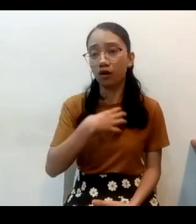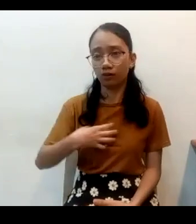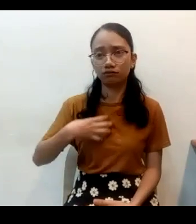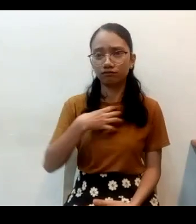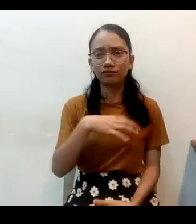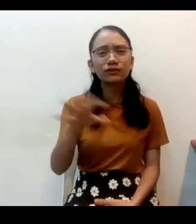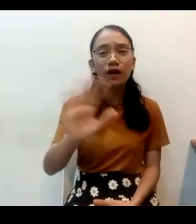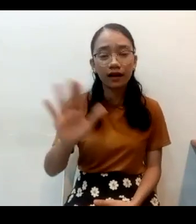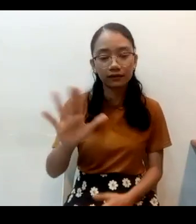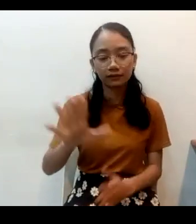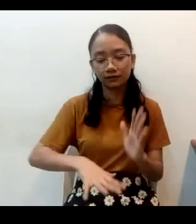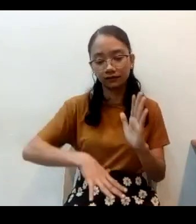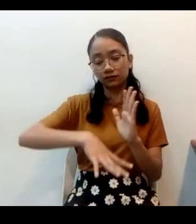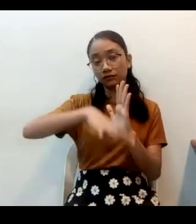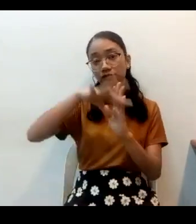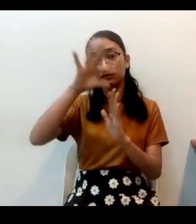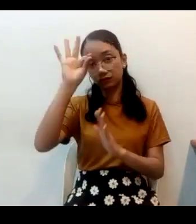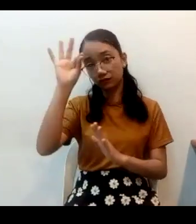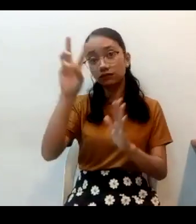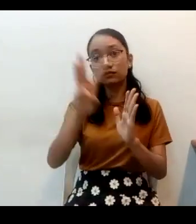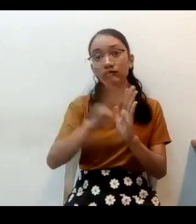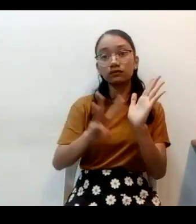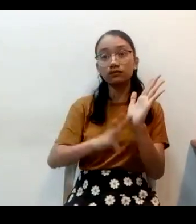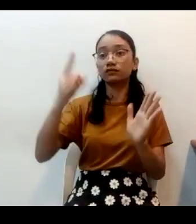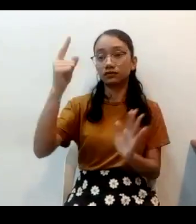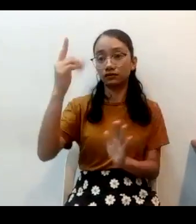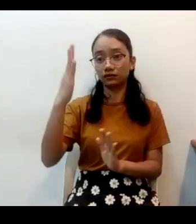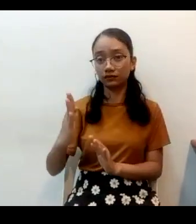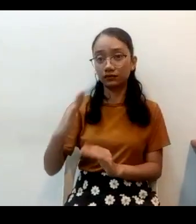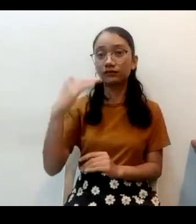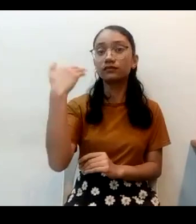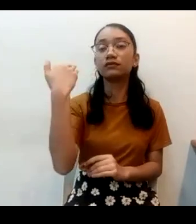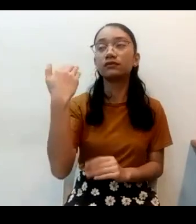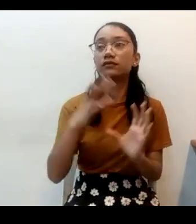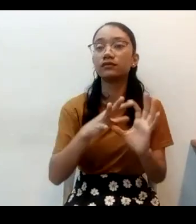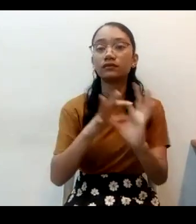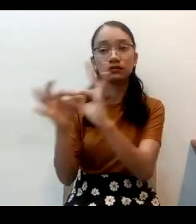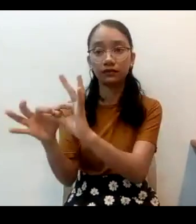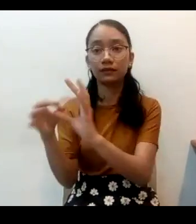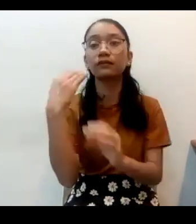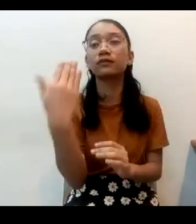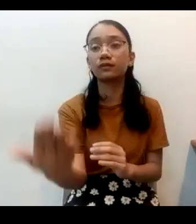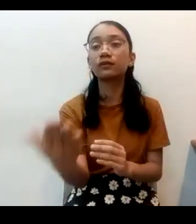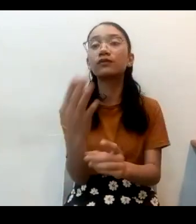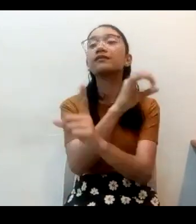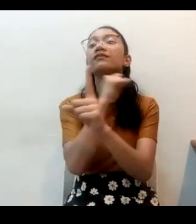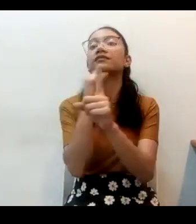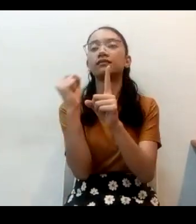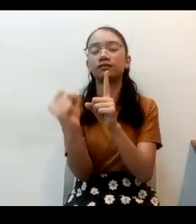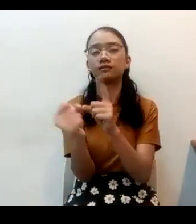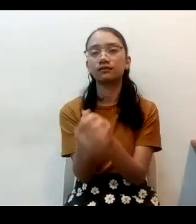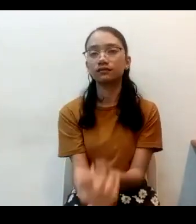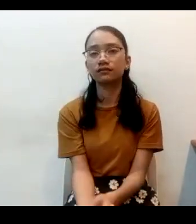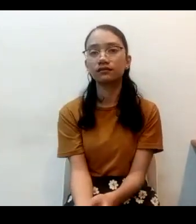will of God in your situation. Kaya pakiusap po, wag po kayong magreklamo, kundi hanapin po ninyo yung kalooban ng Diyos sa inyong kalagayan. So